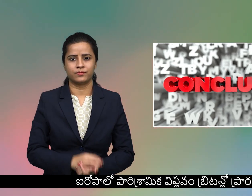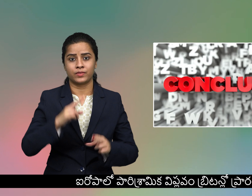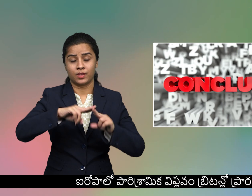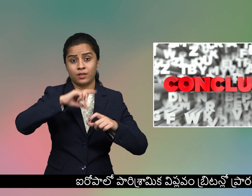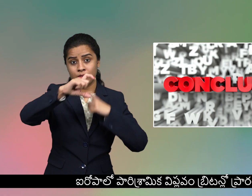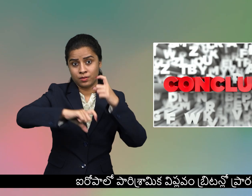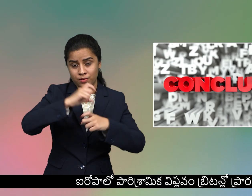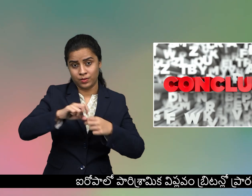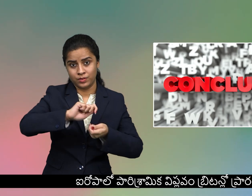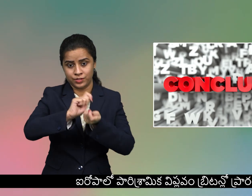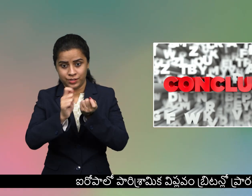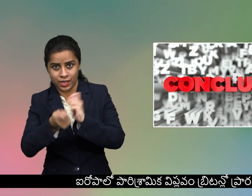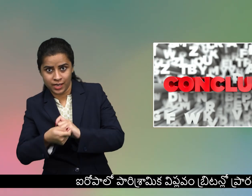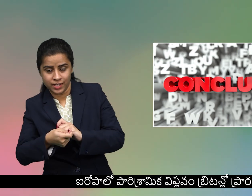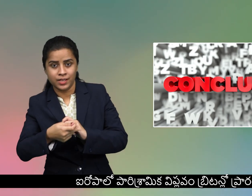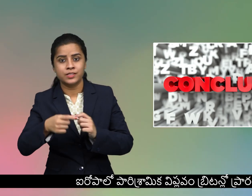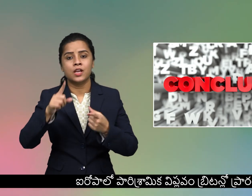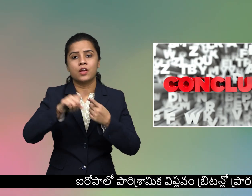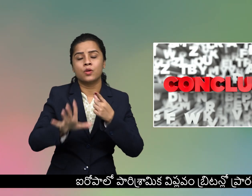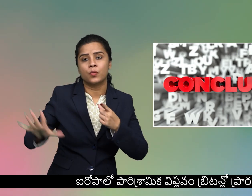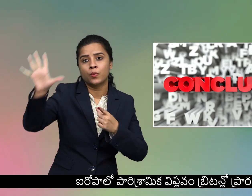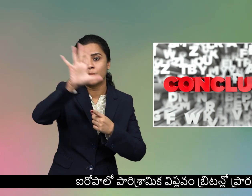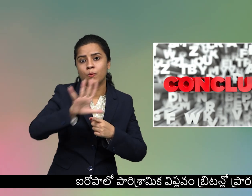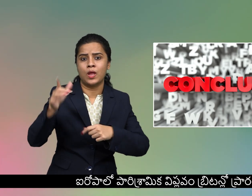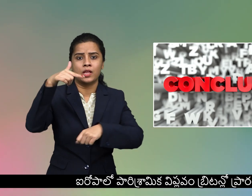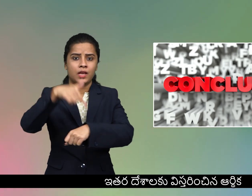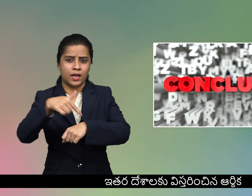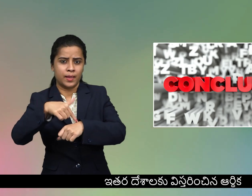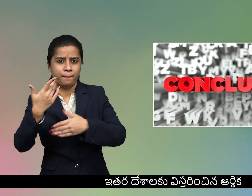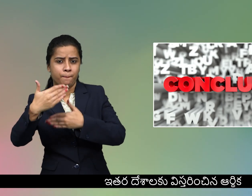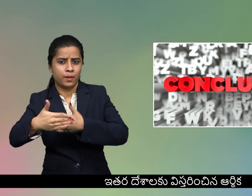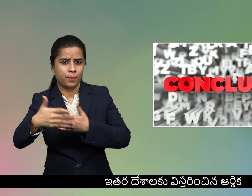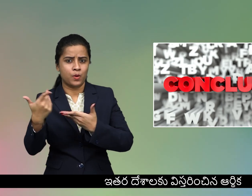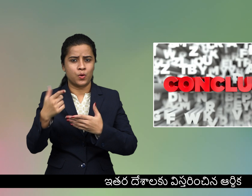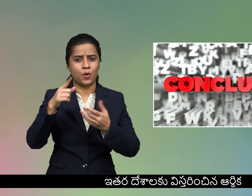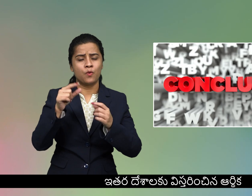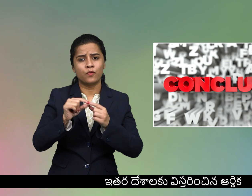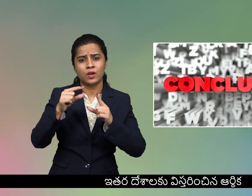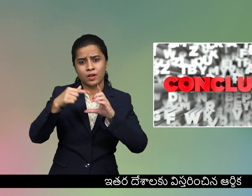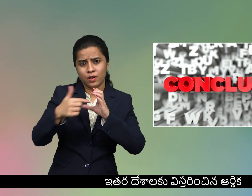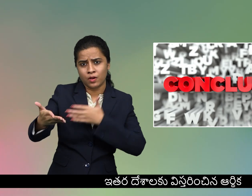ఐరోపాలో పారిశ్రామిక విప్లవం బ్రిటన్లో ప్రారంభమై ఇతర దేశాలకు విస్తరించిన ఆర్థిక